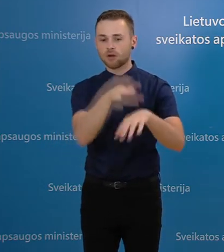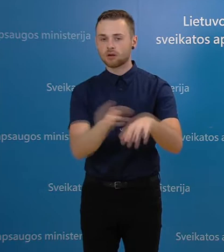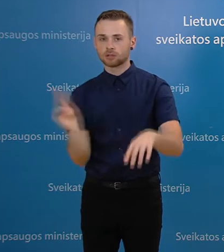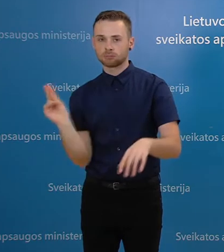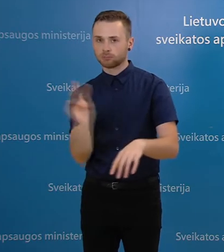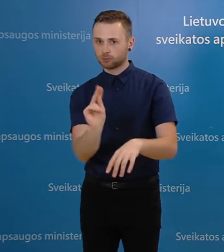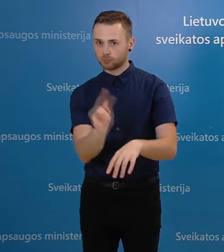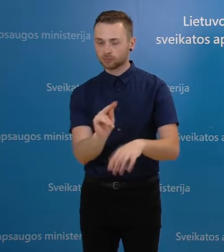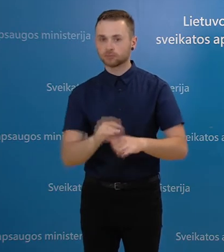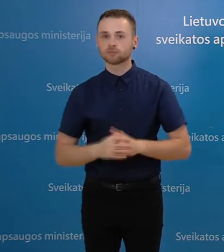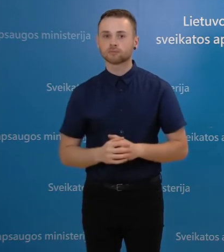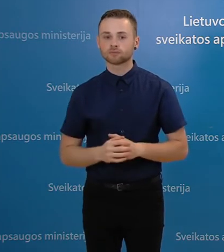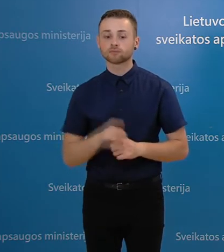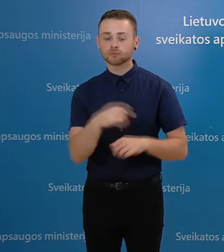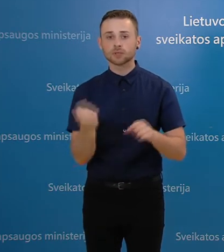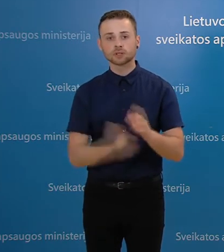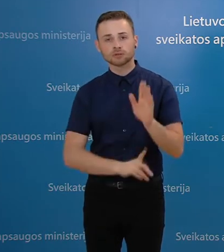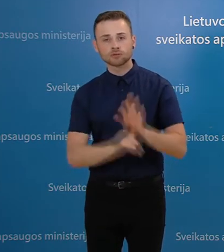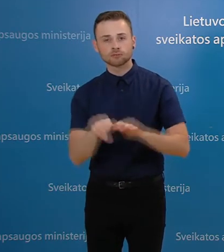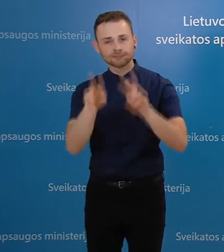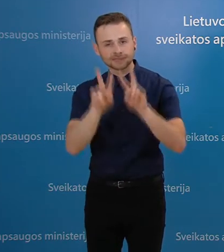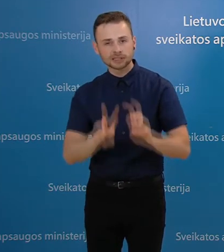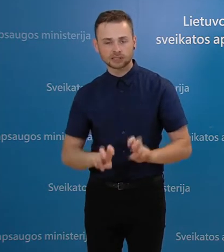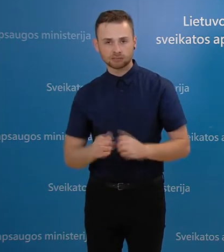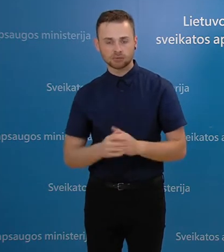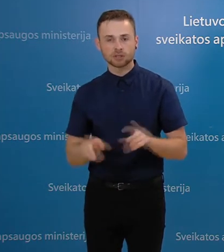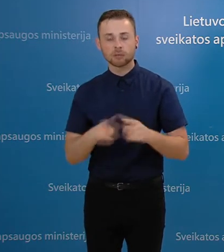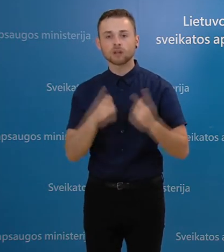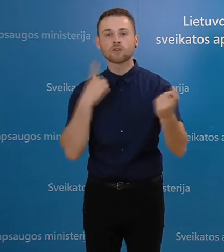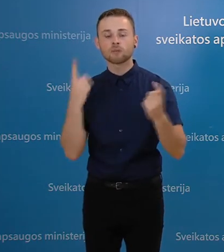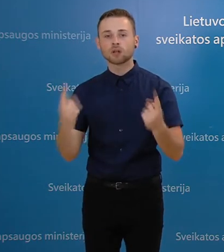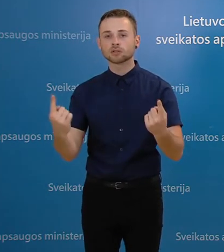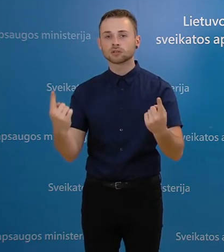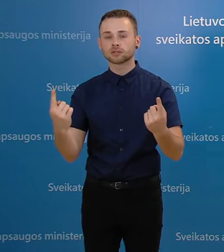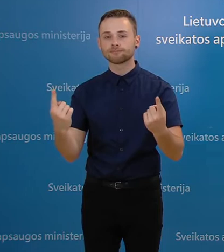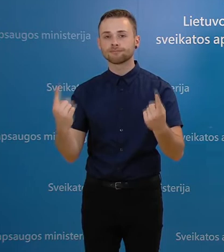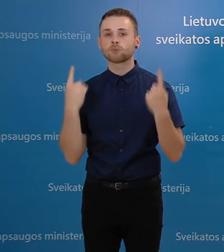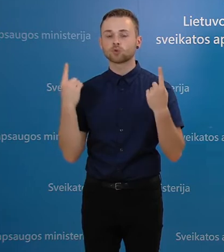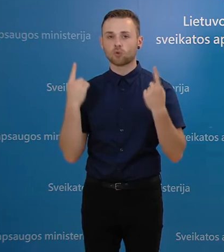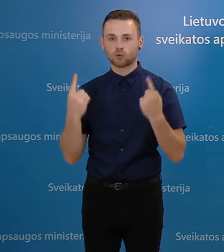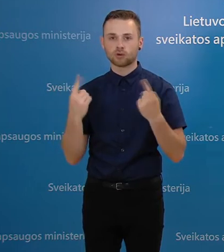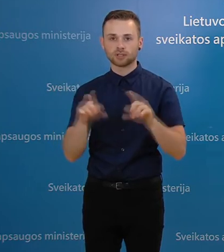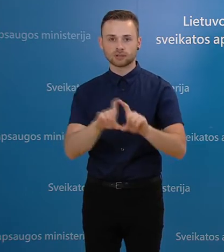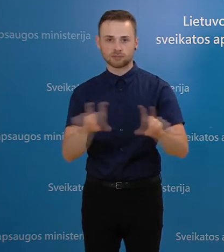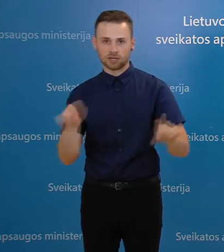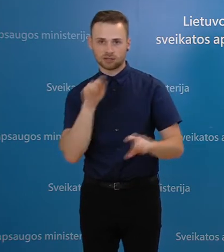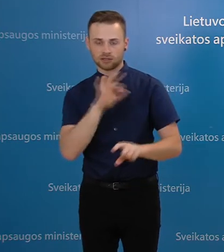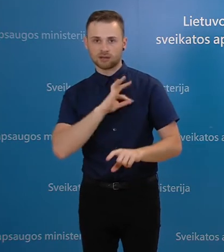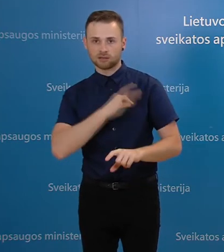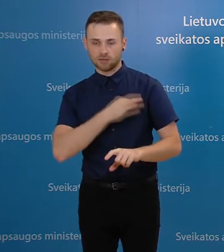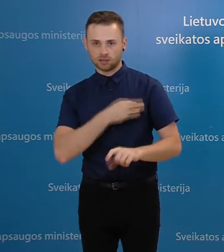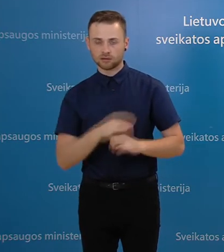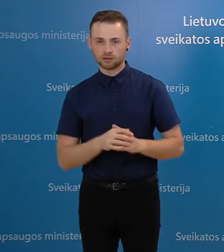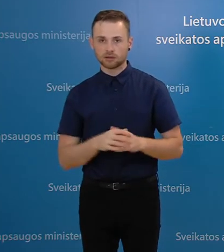turėtų atlikti tyrimus ir duomenų apsaugos inspekcija, o jeigu yra įtarimas apie duomenų pasisavinimą, tai